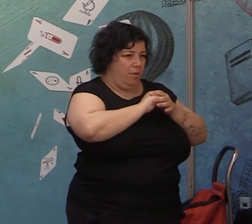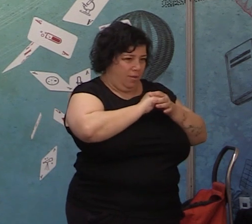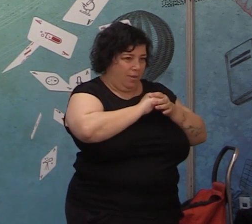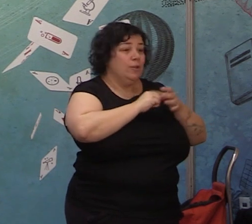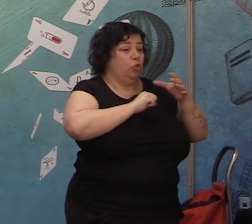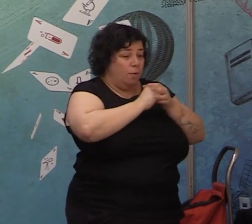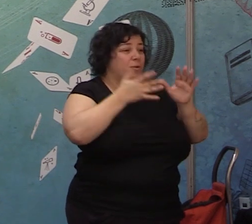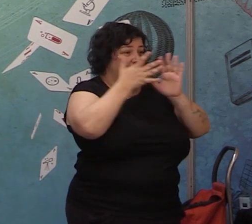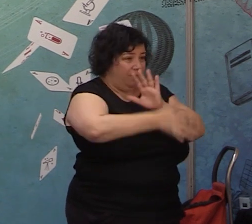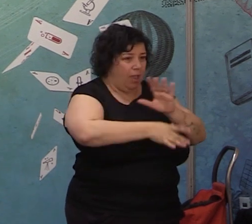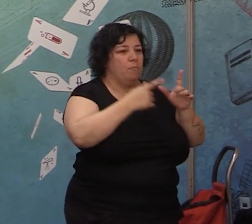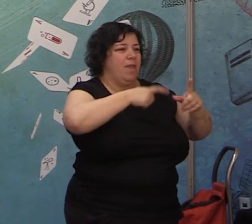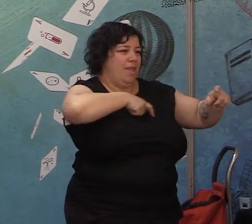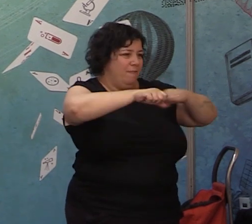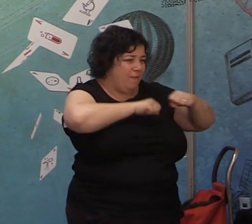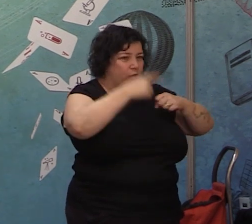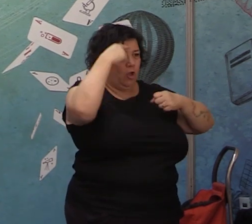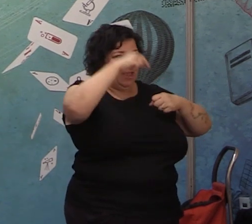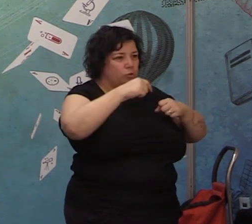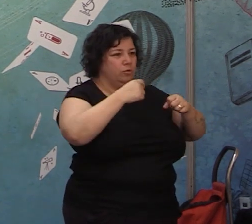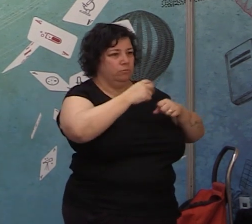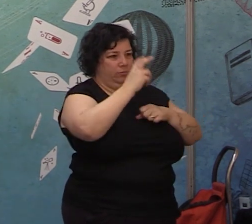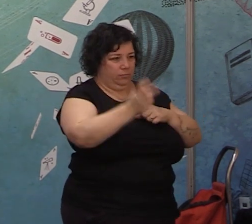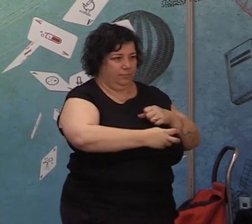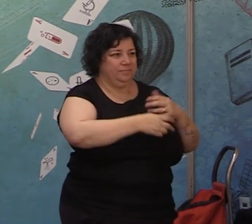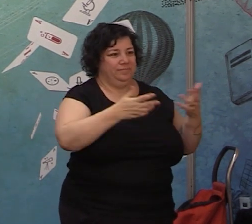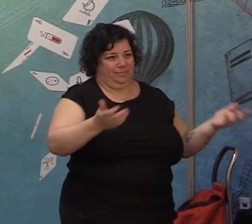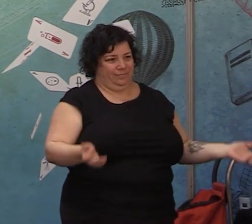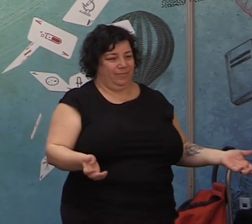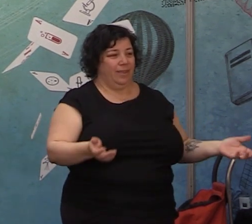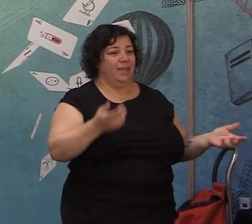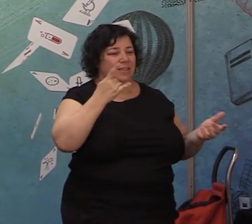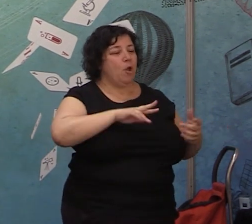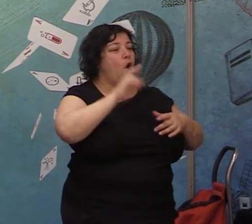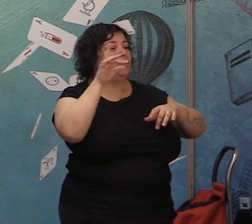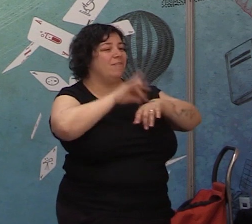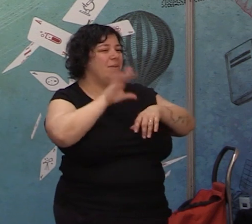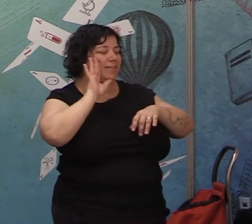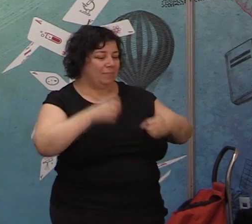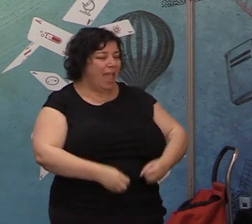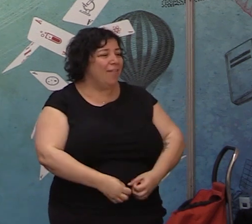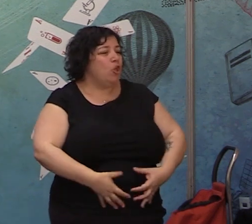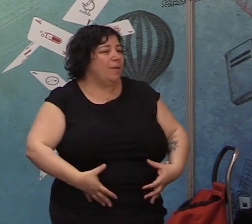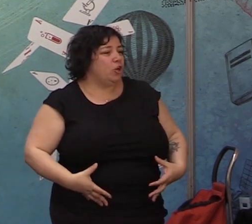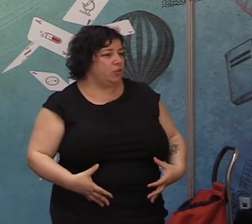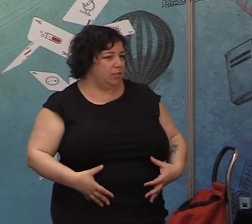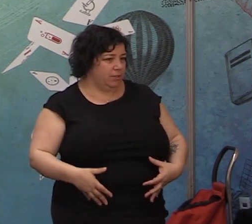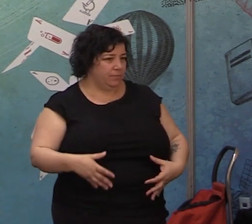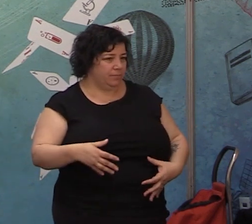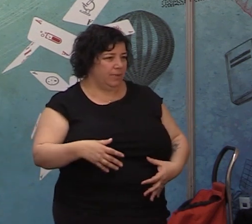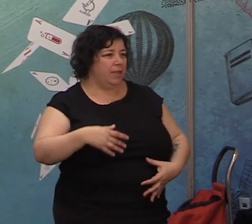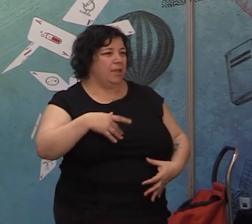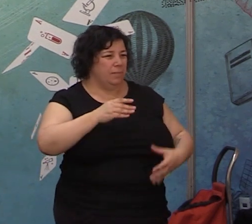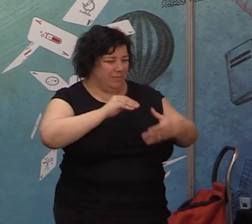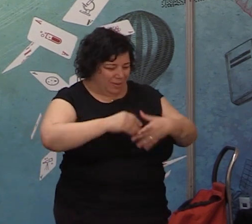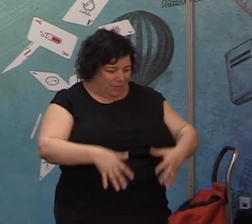de tener trombosis, infarto, ictus, etcétera. Y la endometriosis, que es esa enfermedad en la que las mujeres tenemos